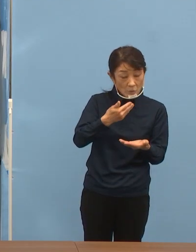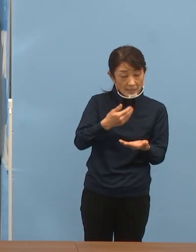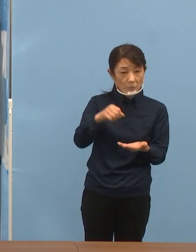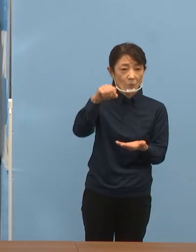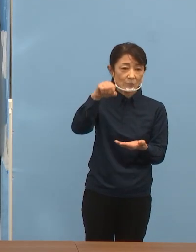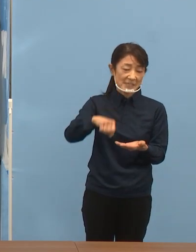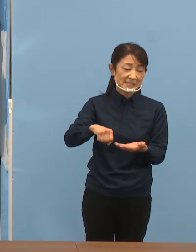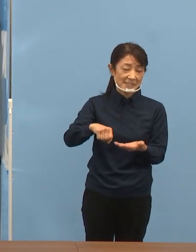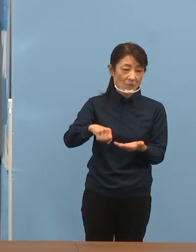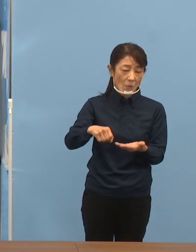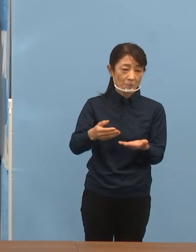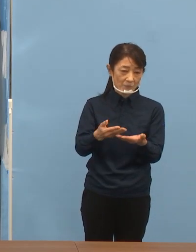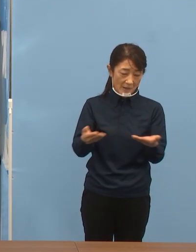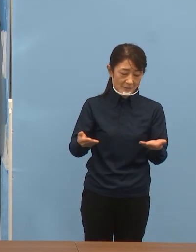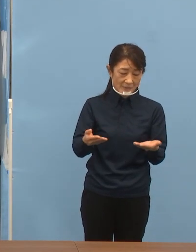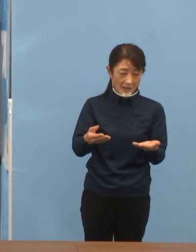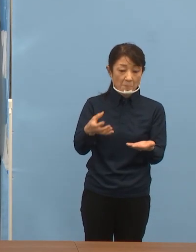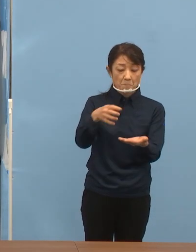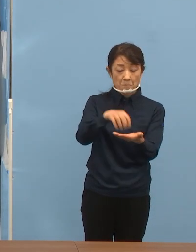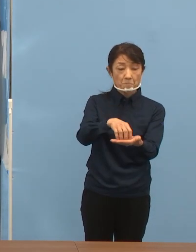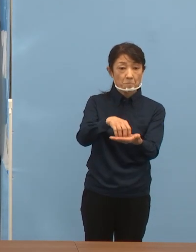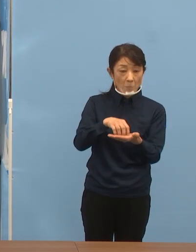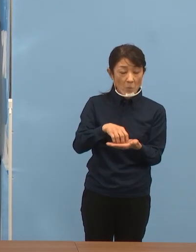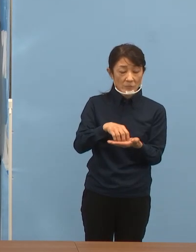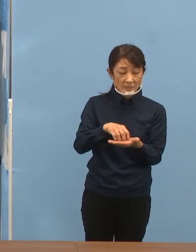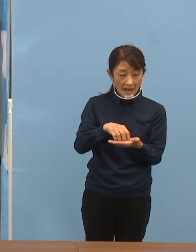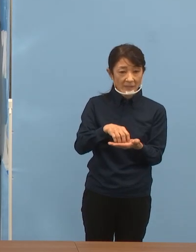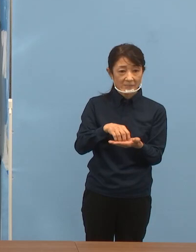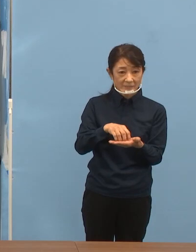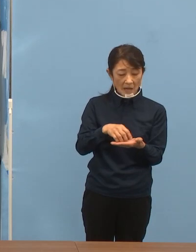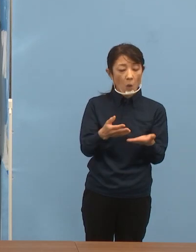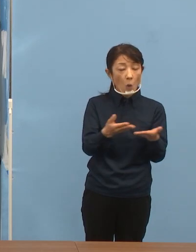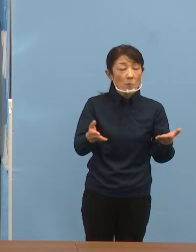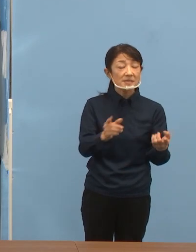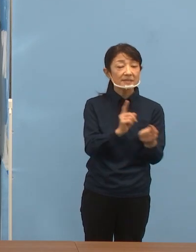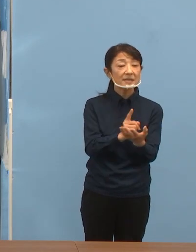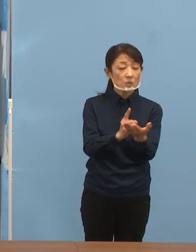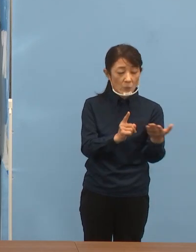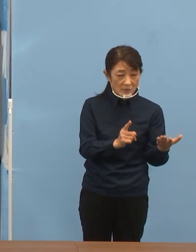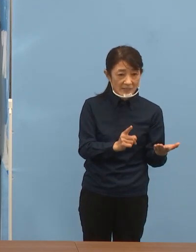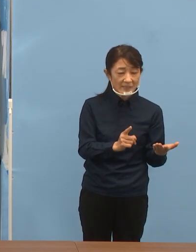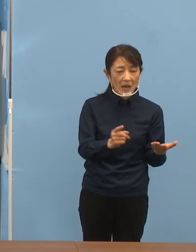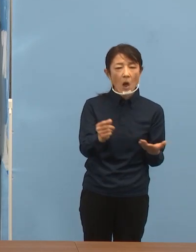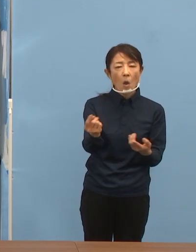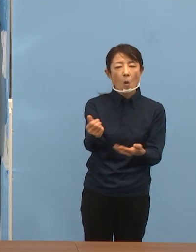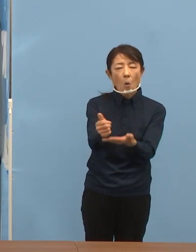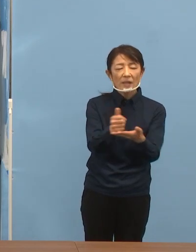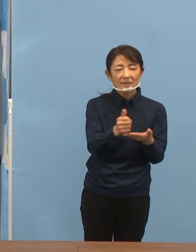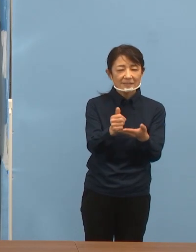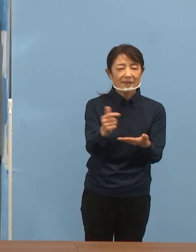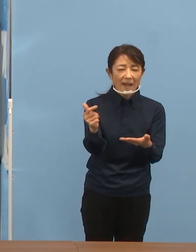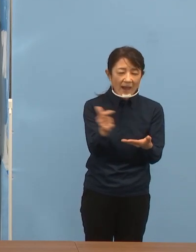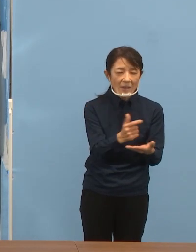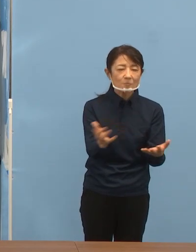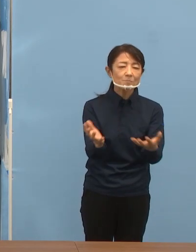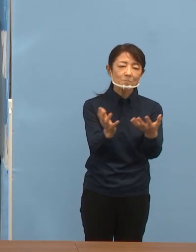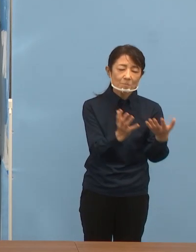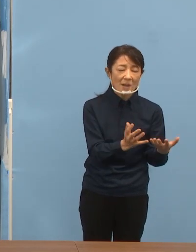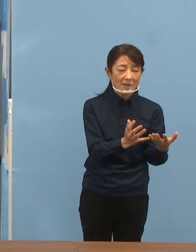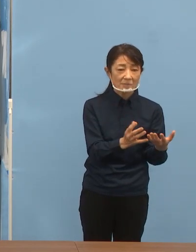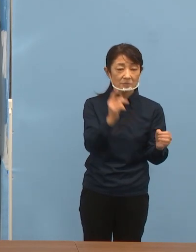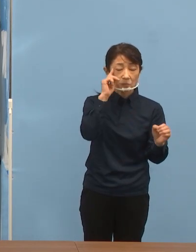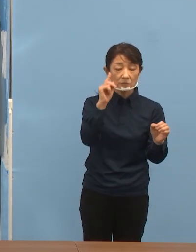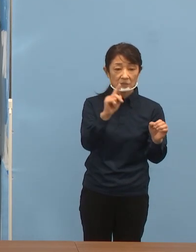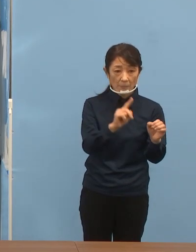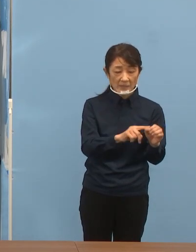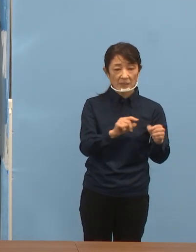度で、認証取得した店舗を対象に利用者が早く戻ってくることを期待しまして、認証店利用拡大キャンペーンを